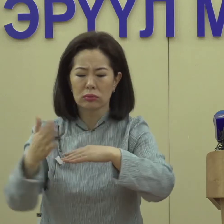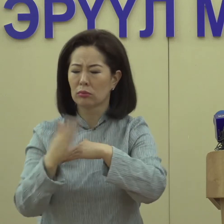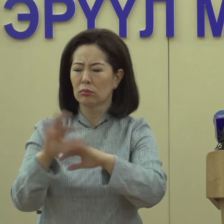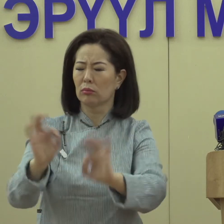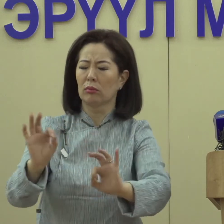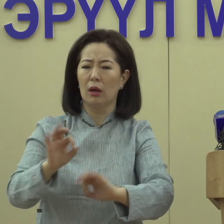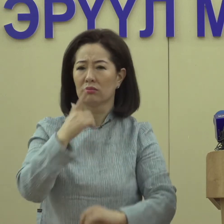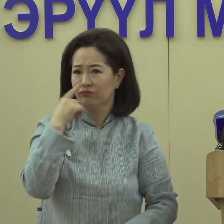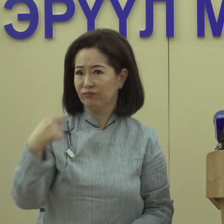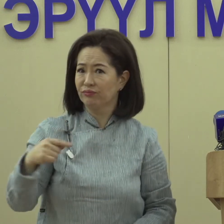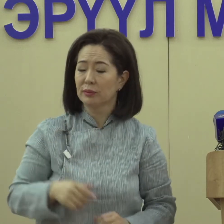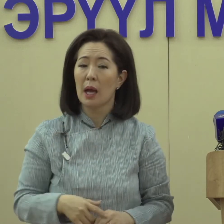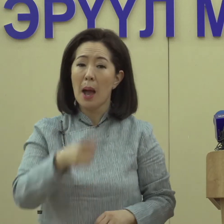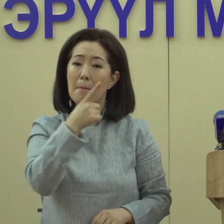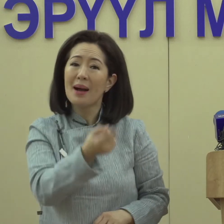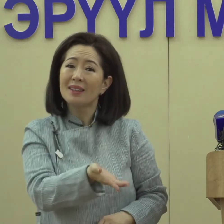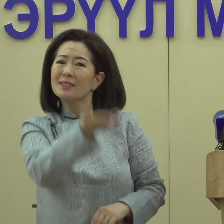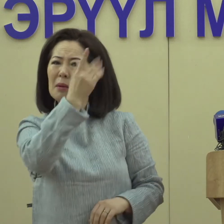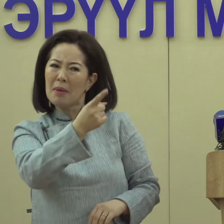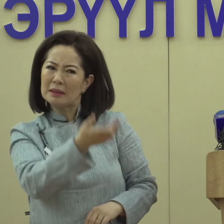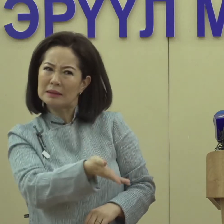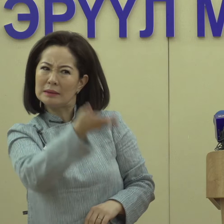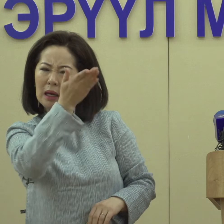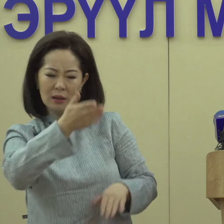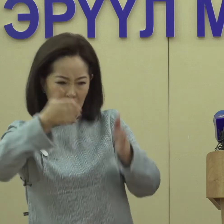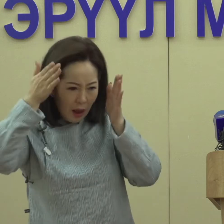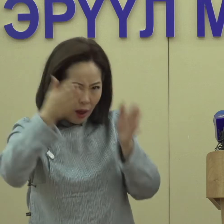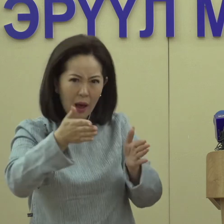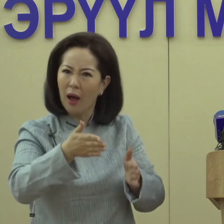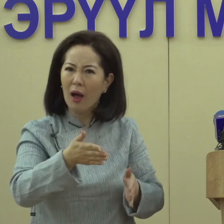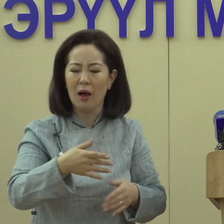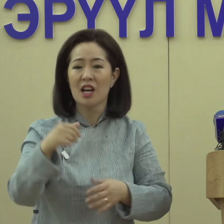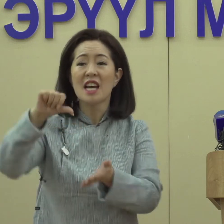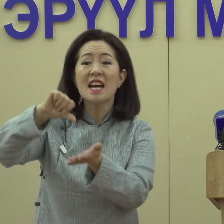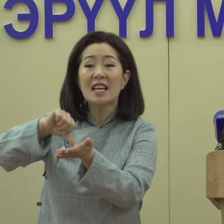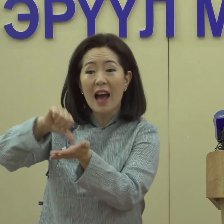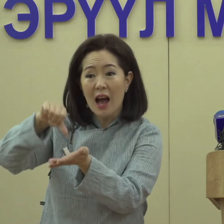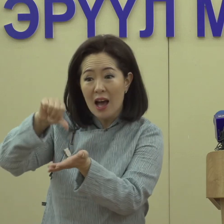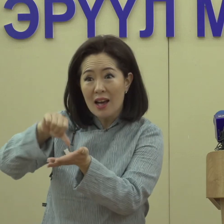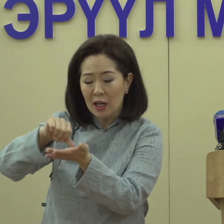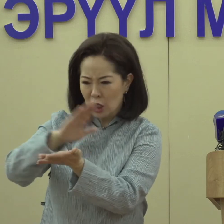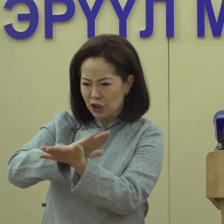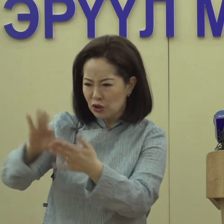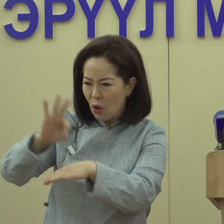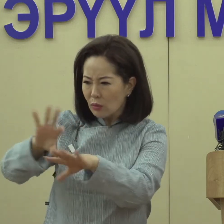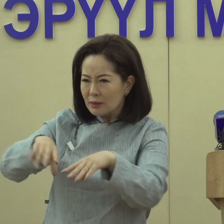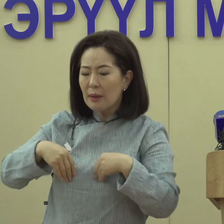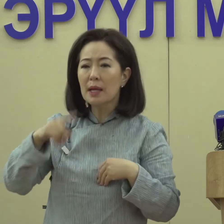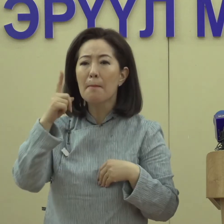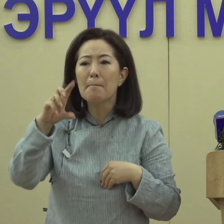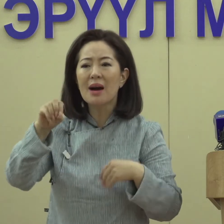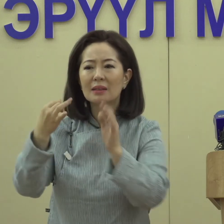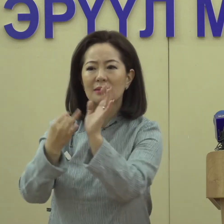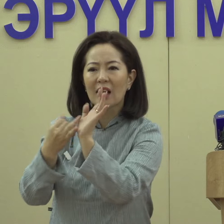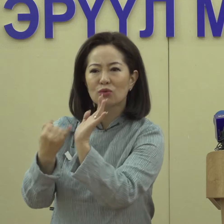За 1000-аас дээш тохиол бүртгэгдсэн 2 улсд анхаарал татж байна. Иранд 1076 тохиол шинээр бүртгэгдэж, нас